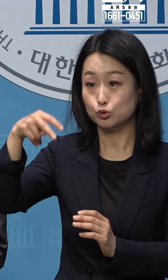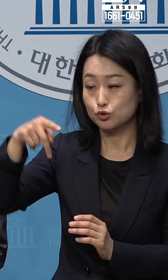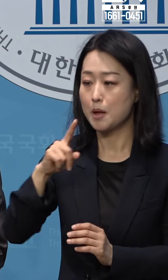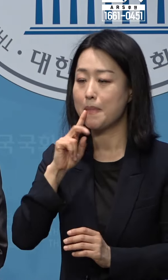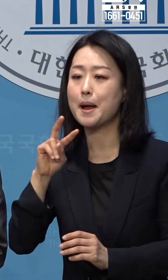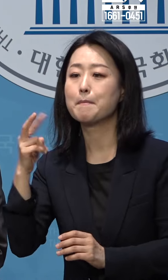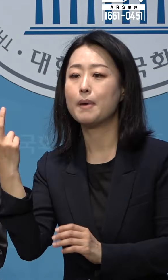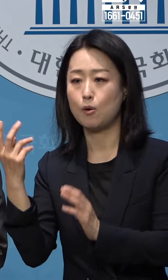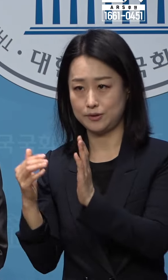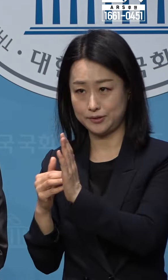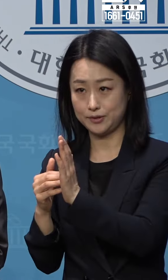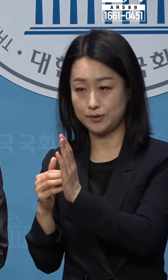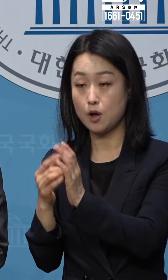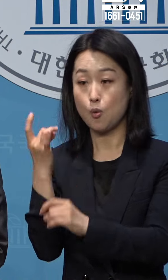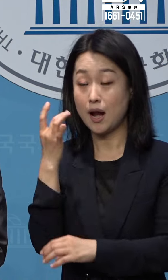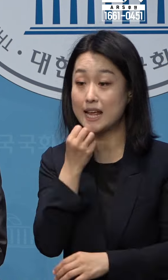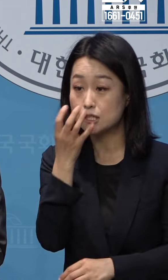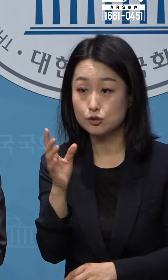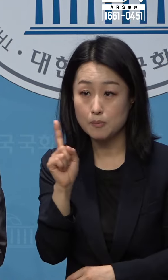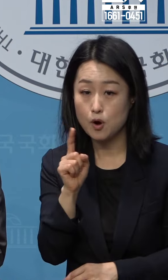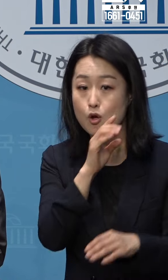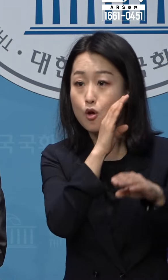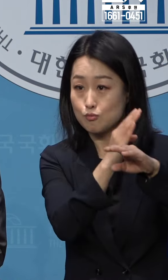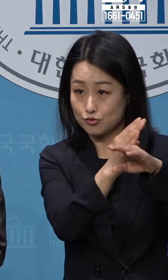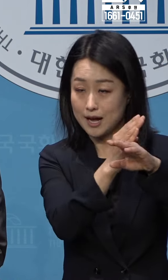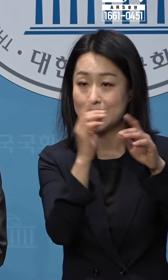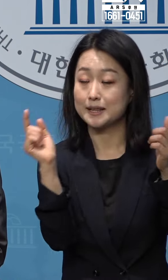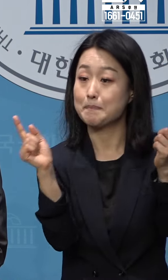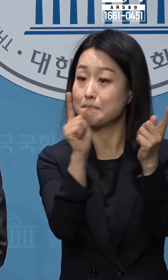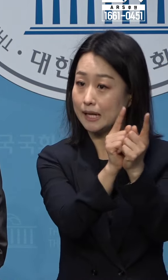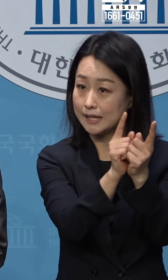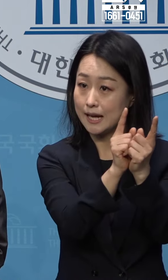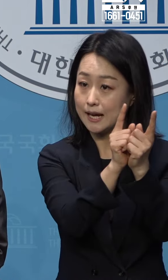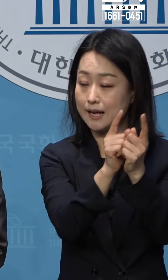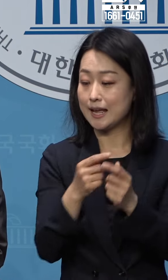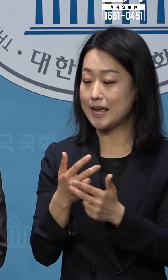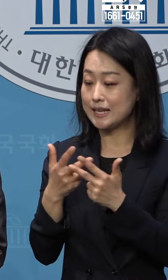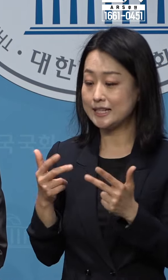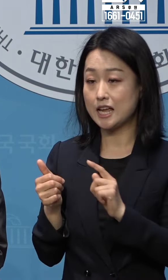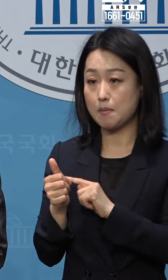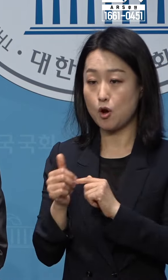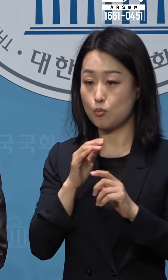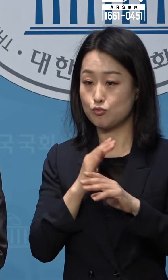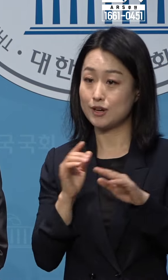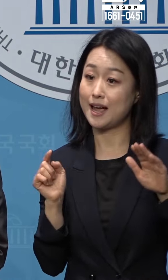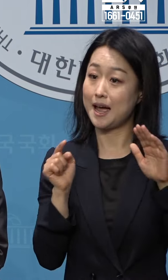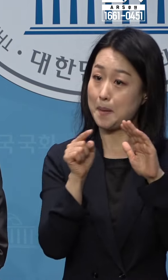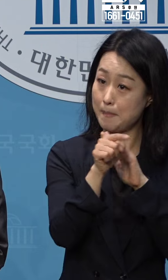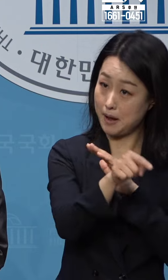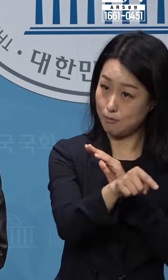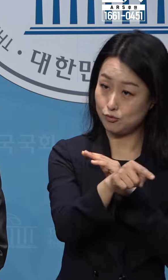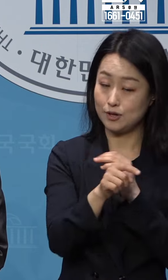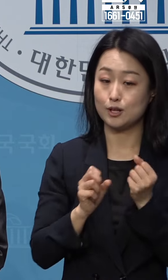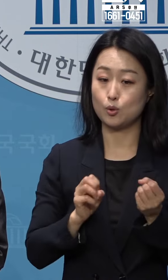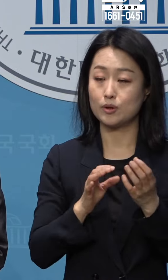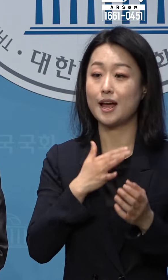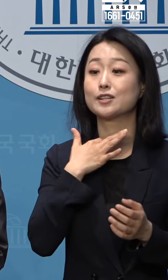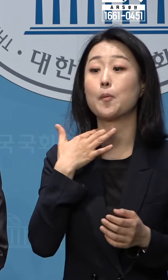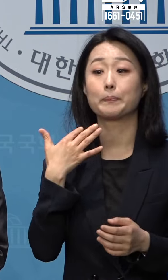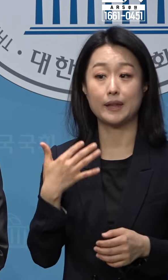합니다 기존 진술은 북한측 인사를 만나 이재명 도지사 방북 논의를 한 적이